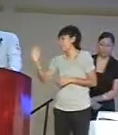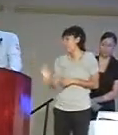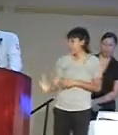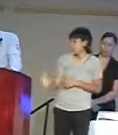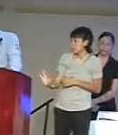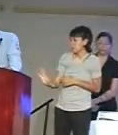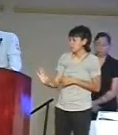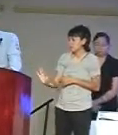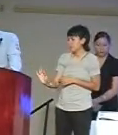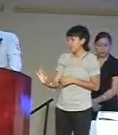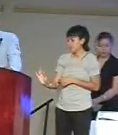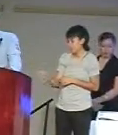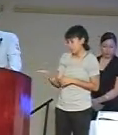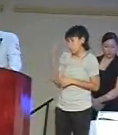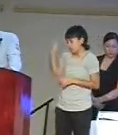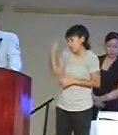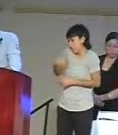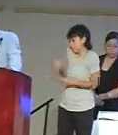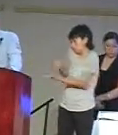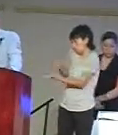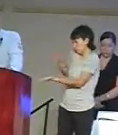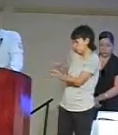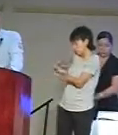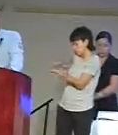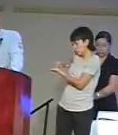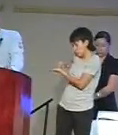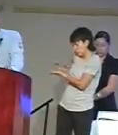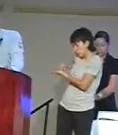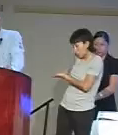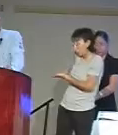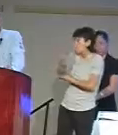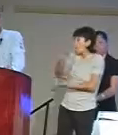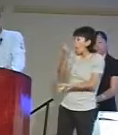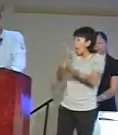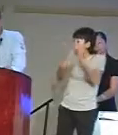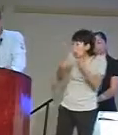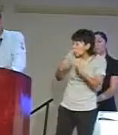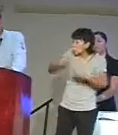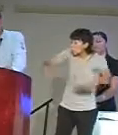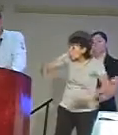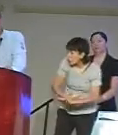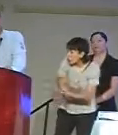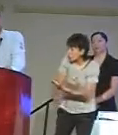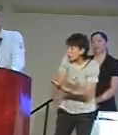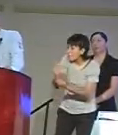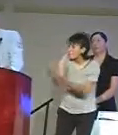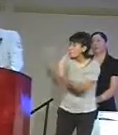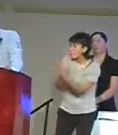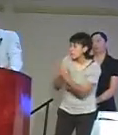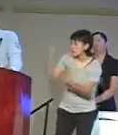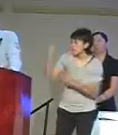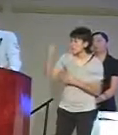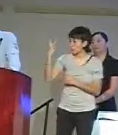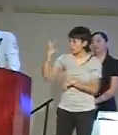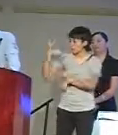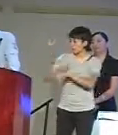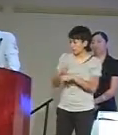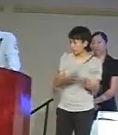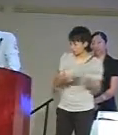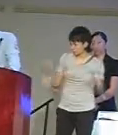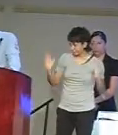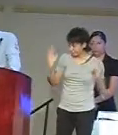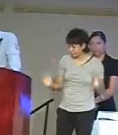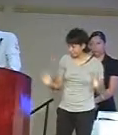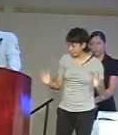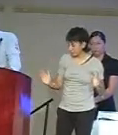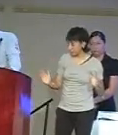70%, y el otro dato fundamental es que en los neonatos de menos de 32 semanas ocurre más de 2/3